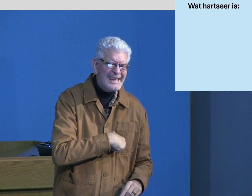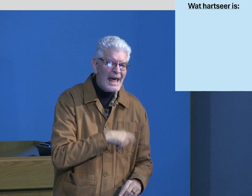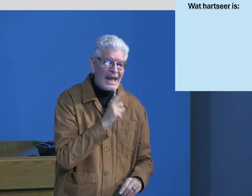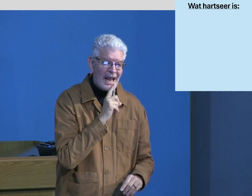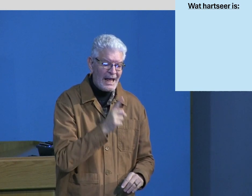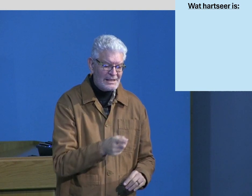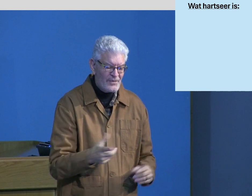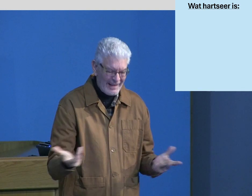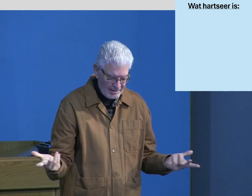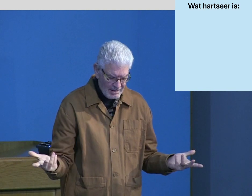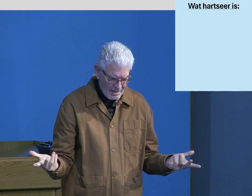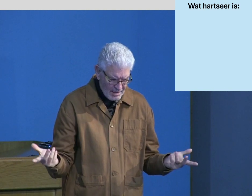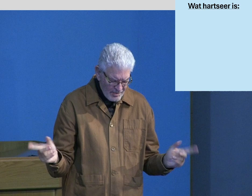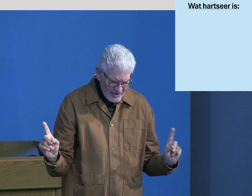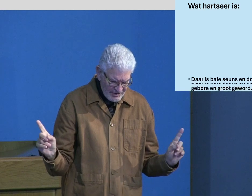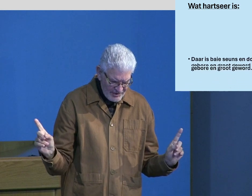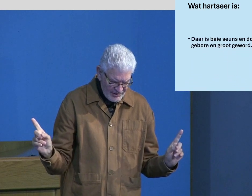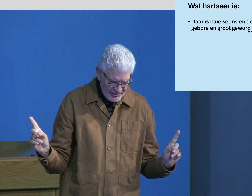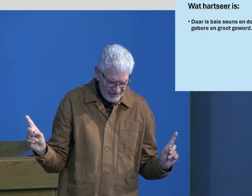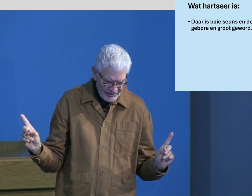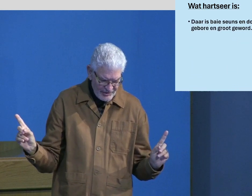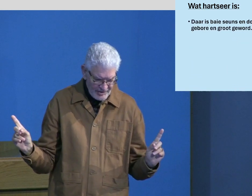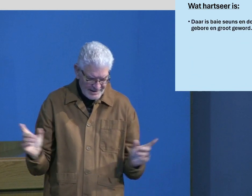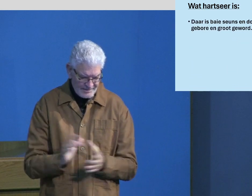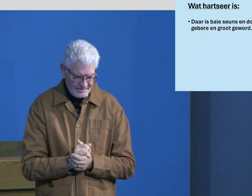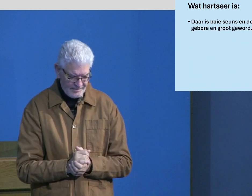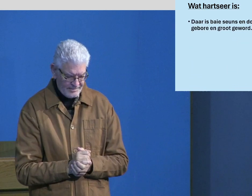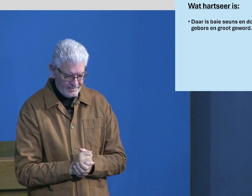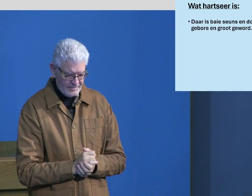Ongelukkig, wat is hartseer?